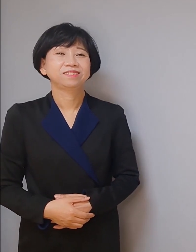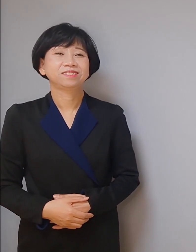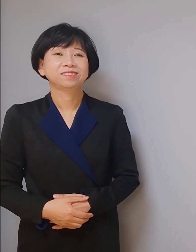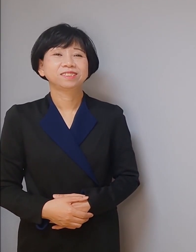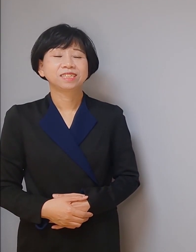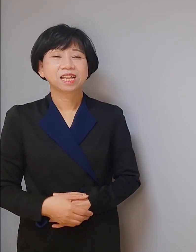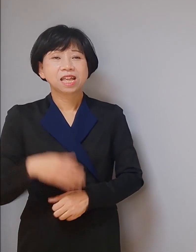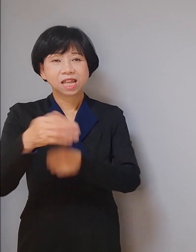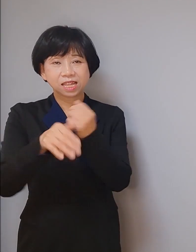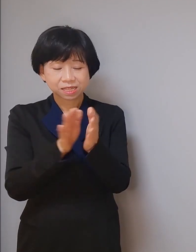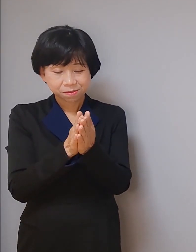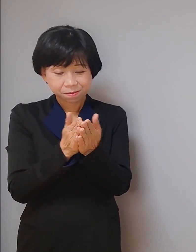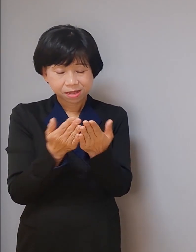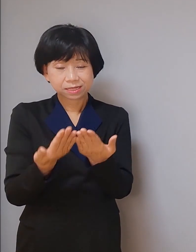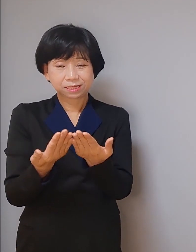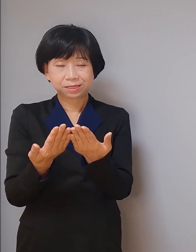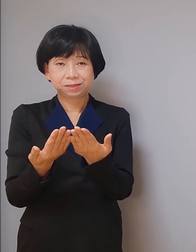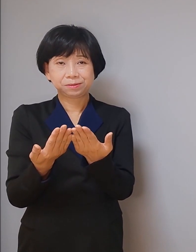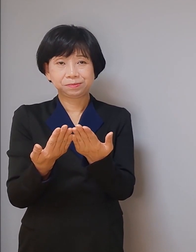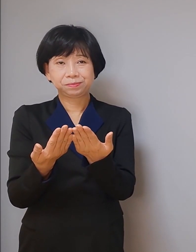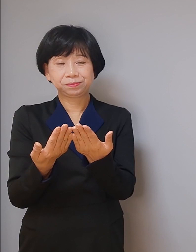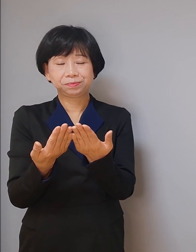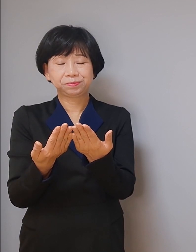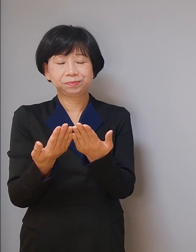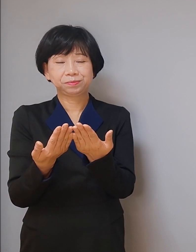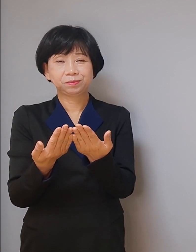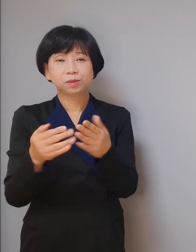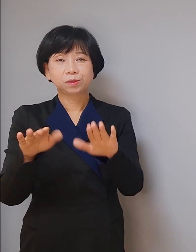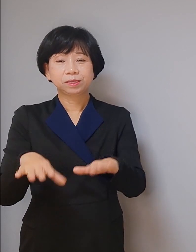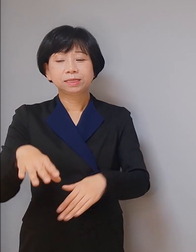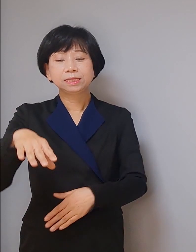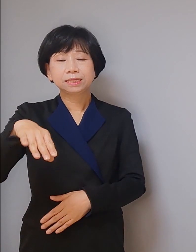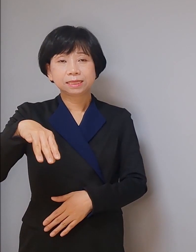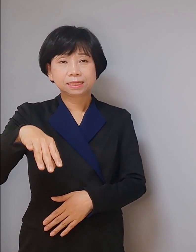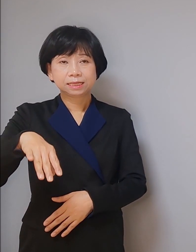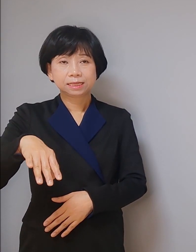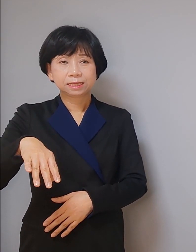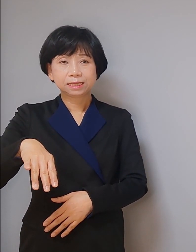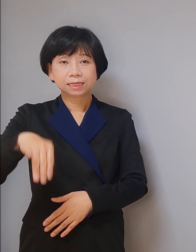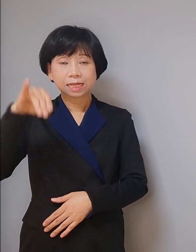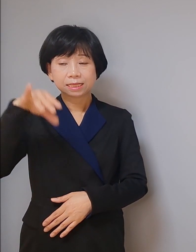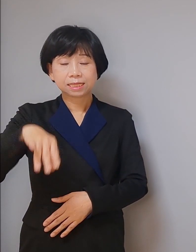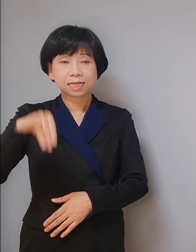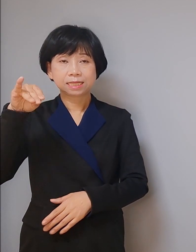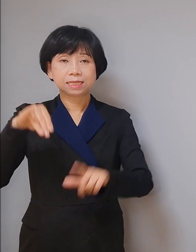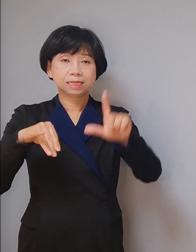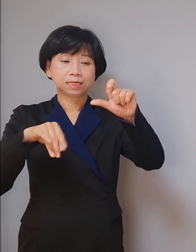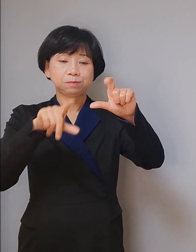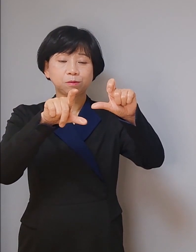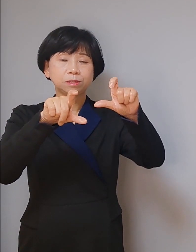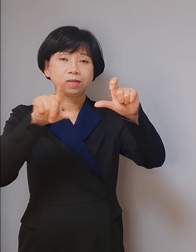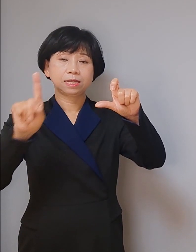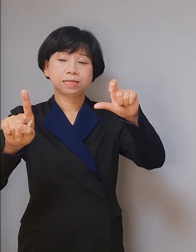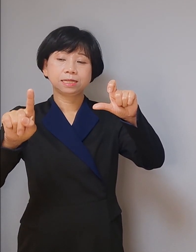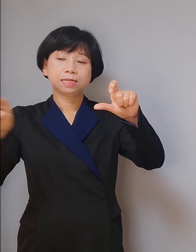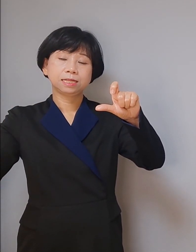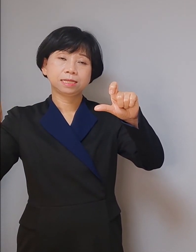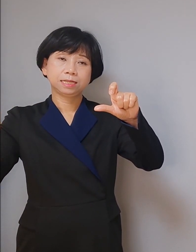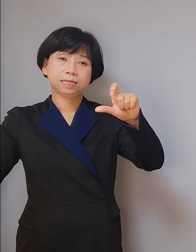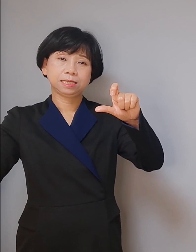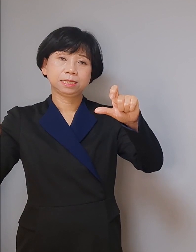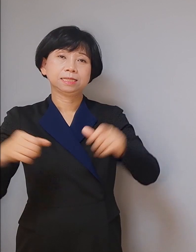우리 하나님의 말씀 같이 한번 찾아보도록 하겠습니다. 창세기 15장 1절과 2절